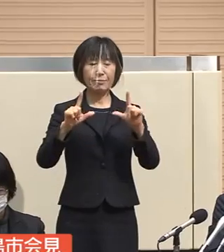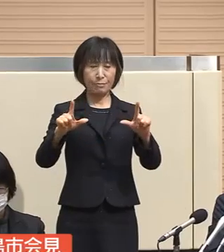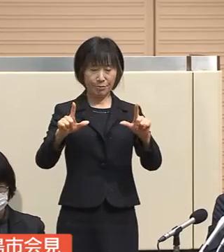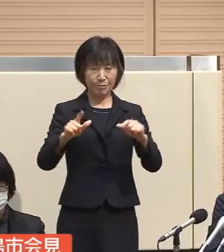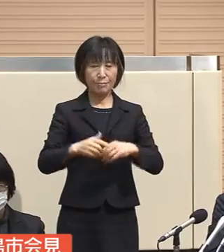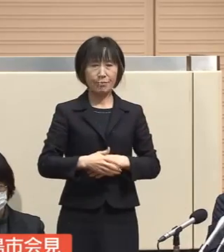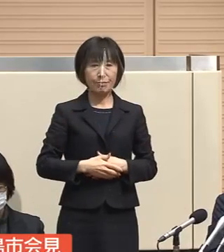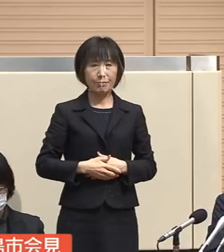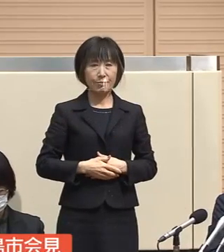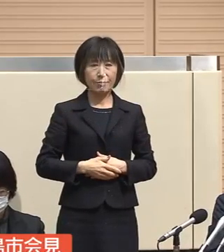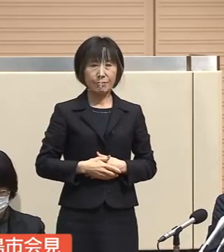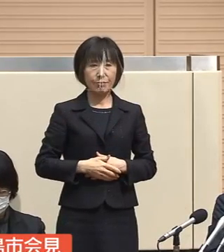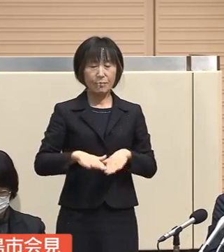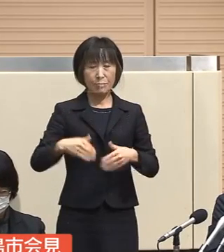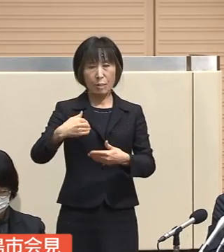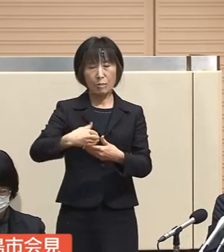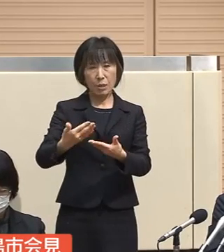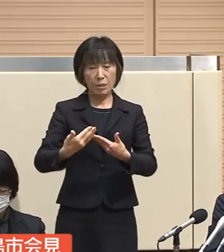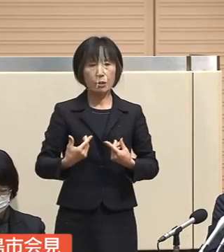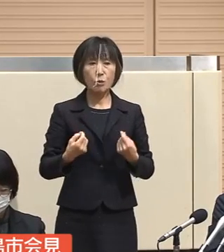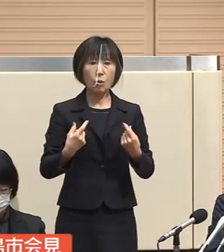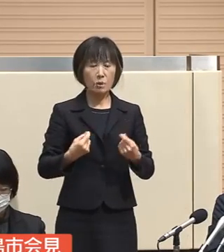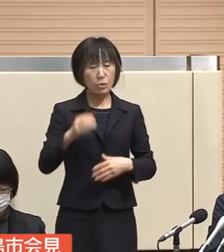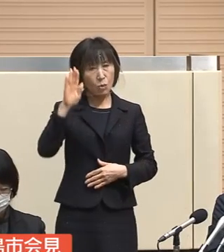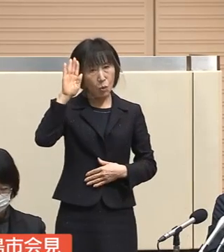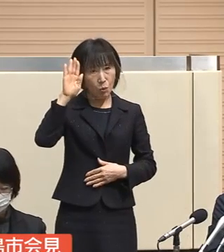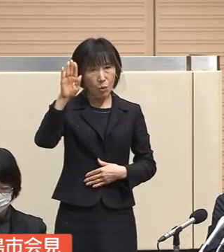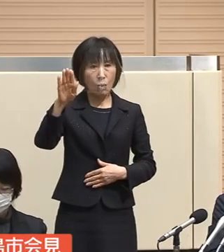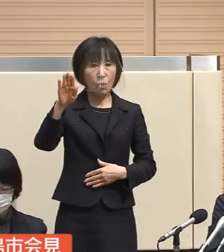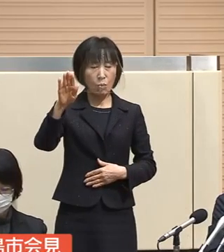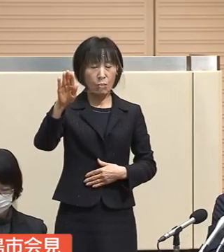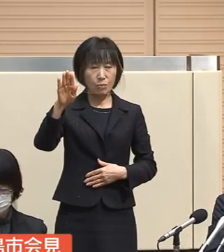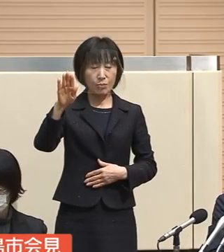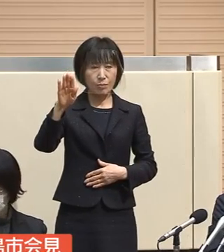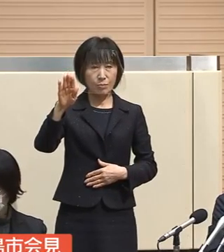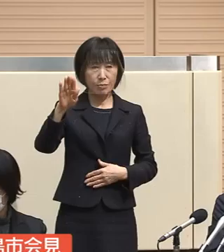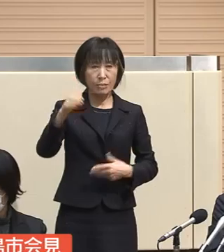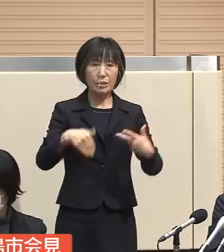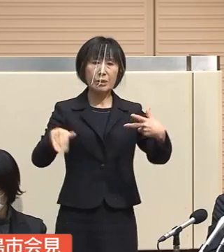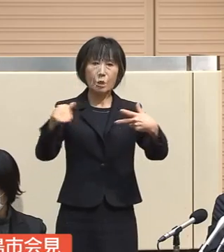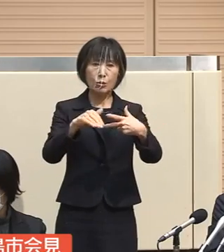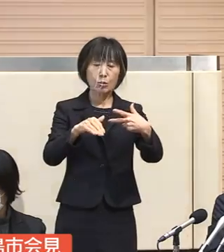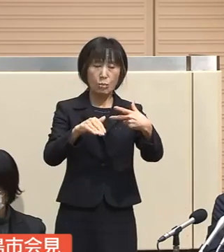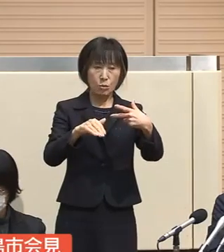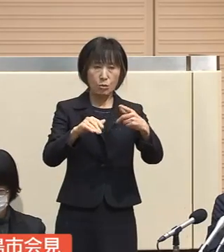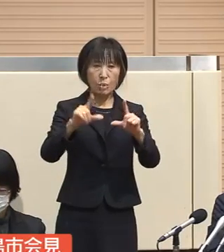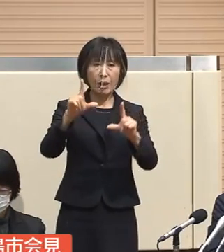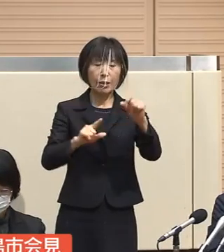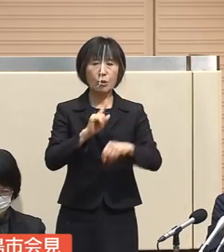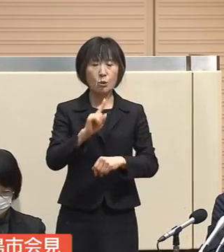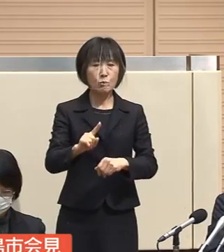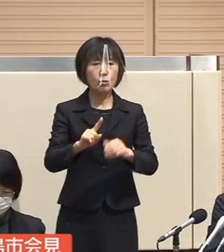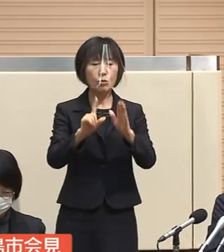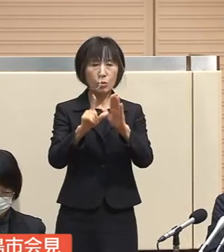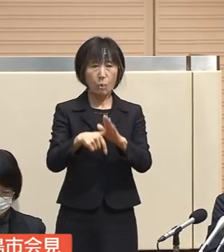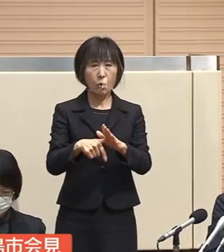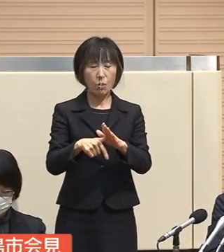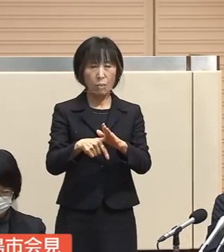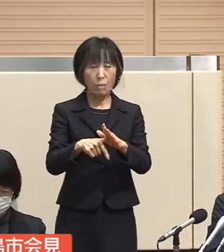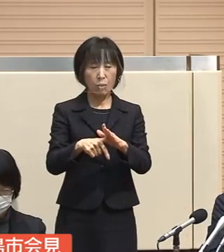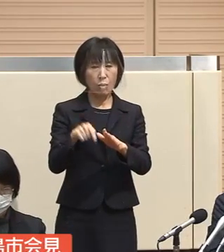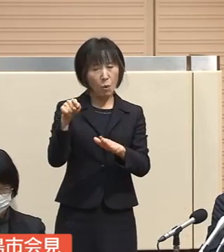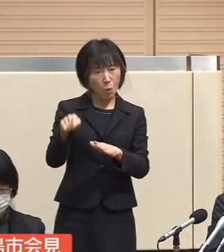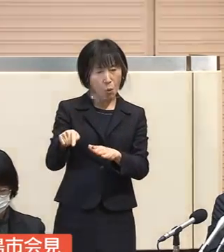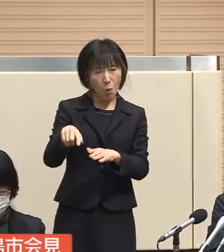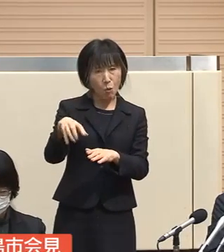られたように、今後そのこういった、ある程度その施設の形態を申し上げることである程度施設が特